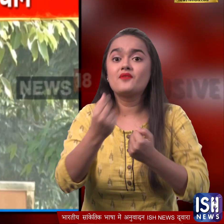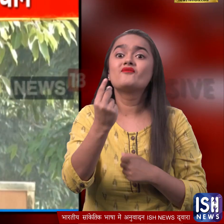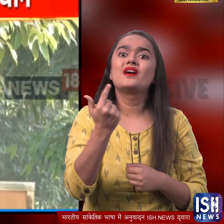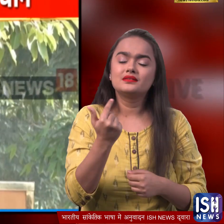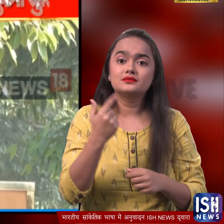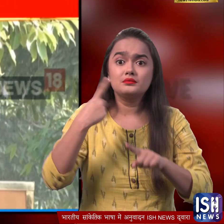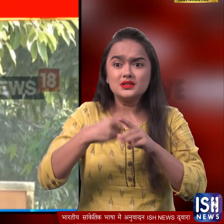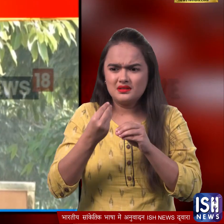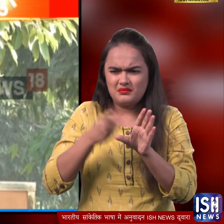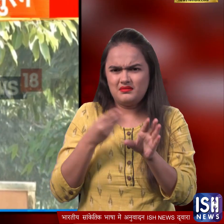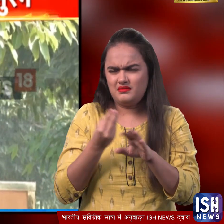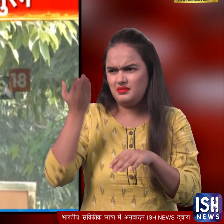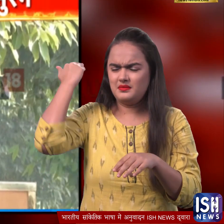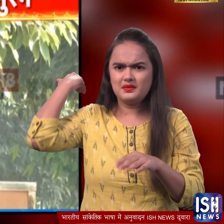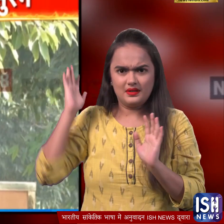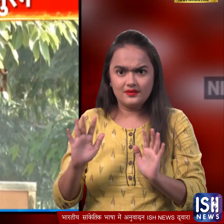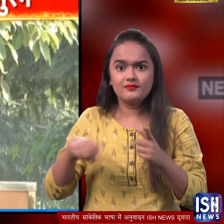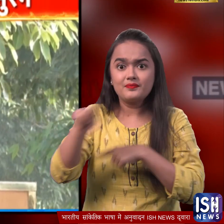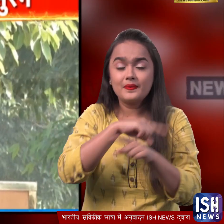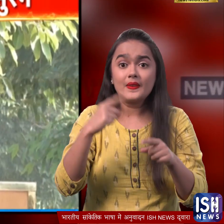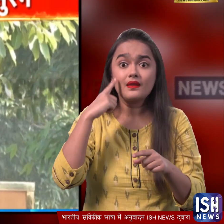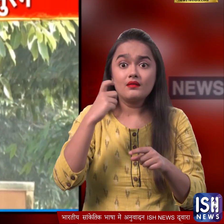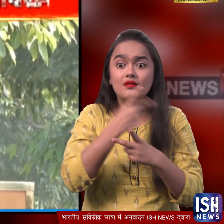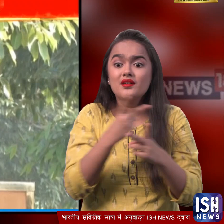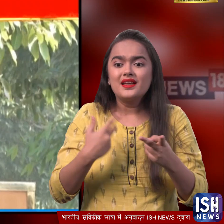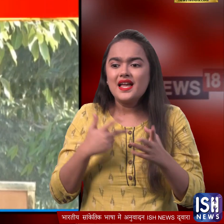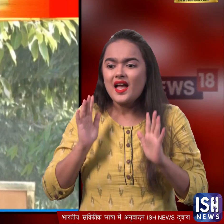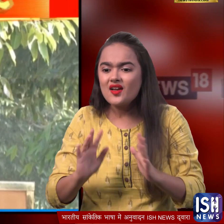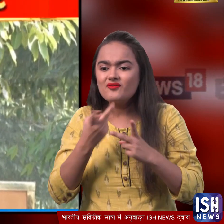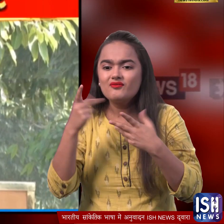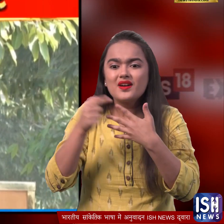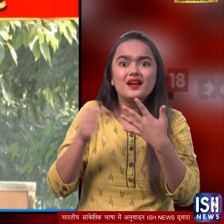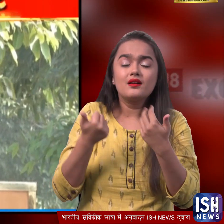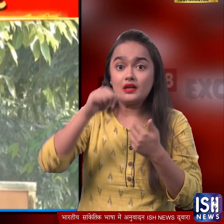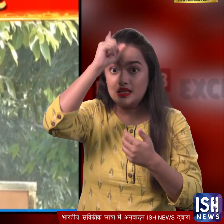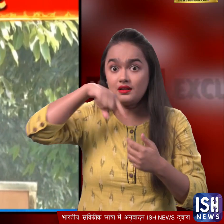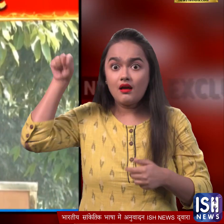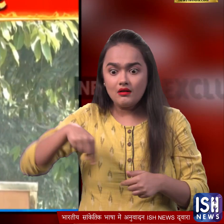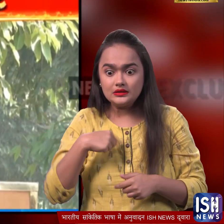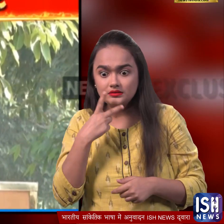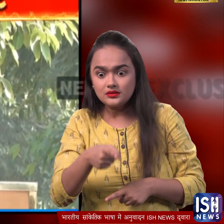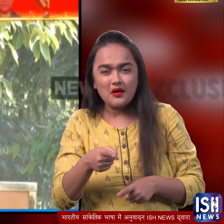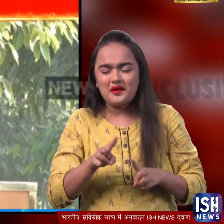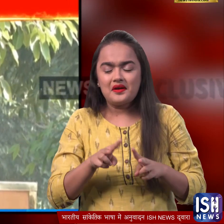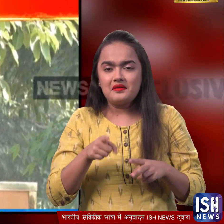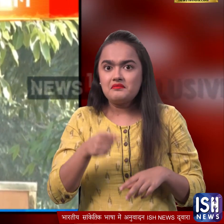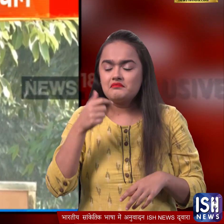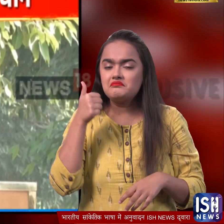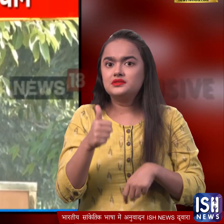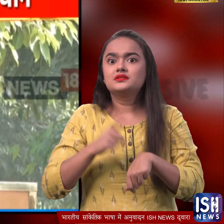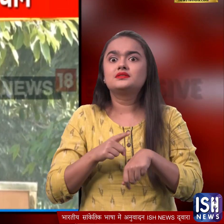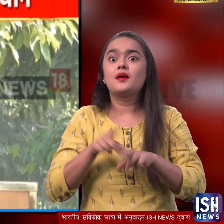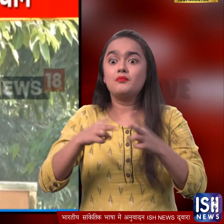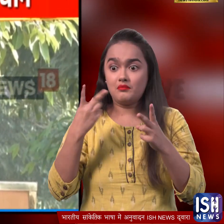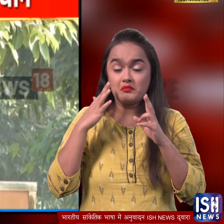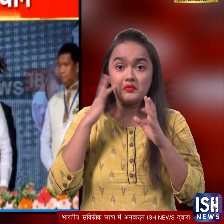पाएंगी। पिछले कुछ सालों में तो PRO ने ऐसी उपलब्धियां हासिल की हैं जो पूरी दुनिया के लिए स्टडी का, अध्ययन